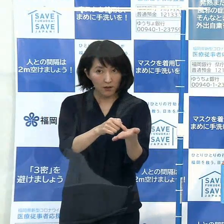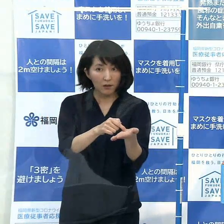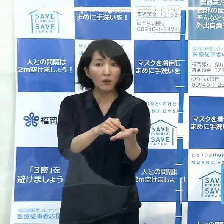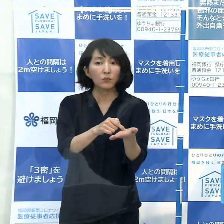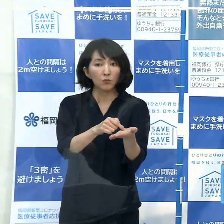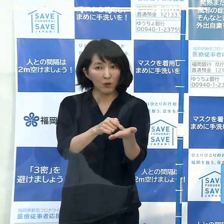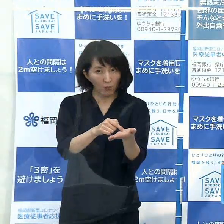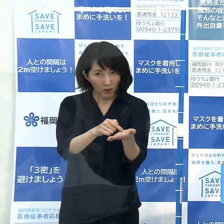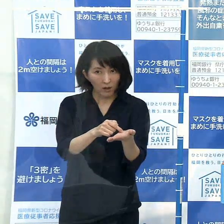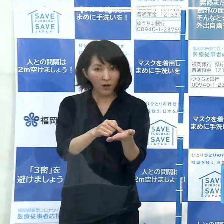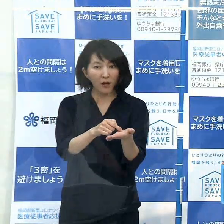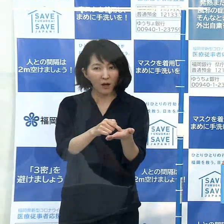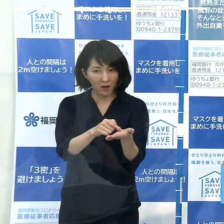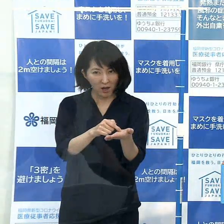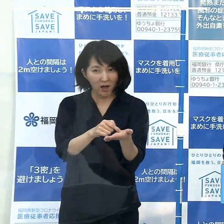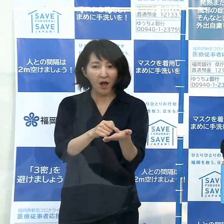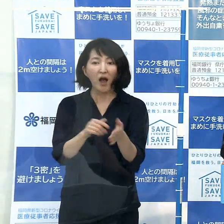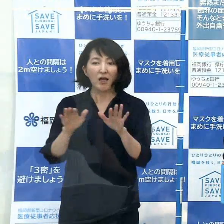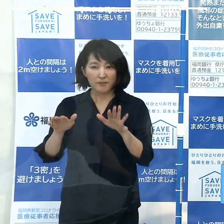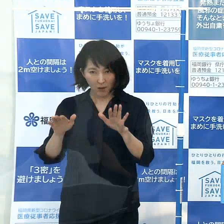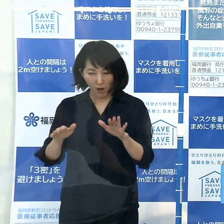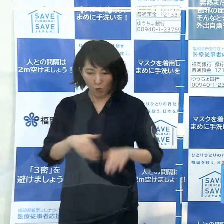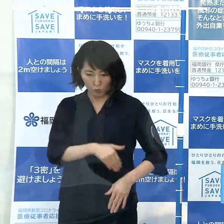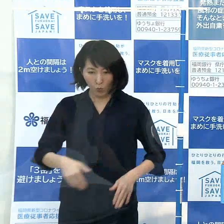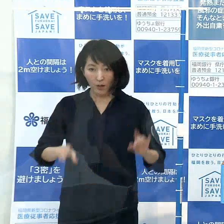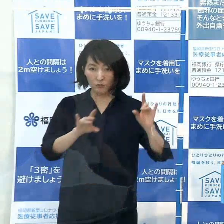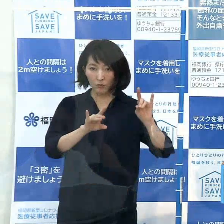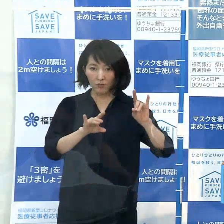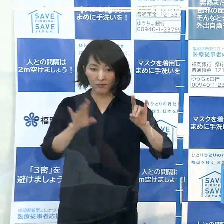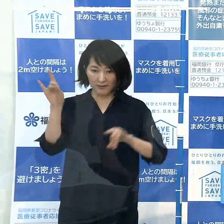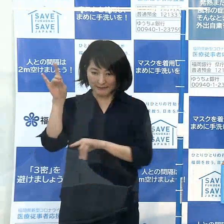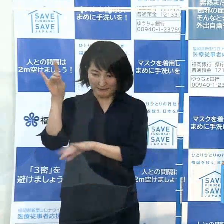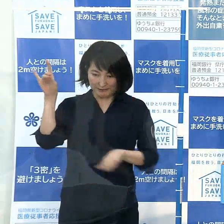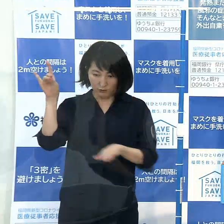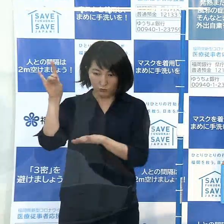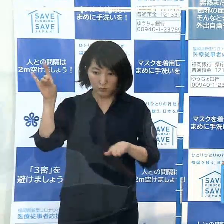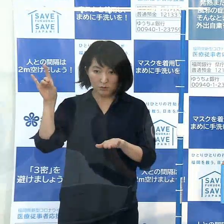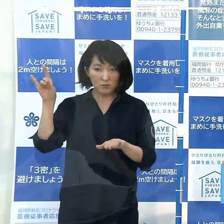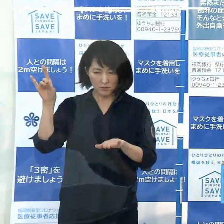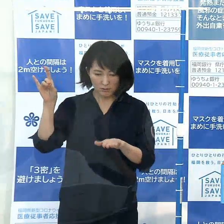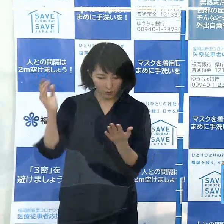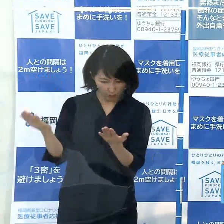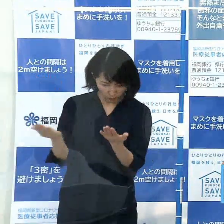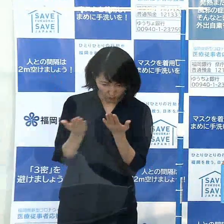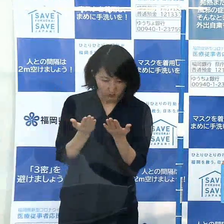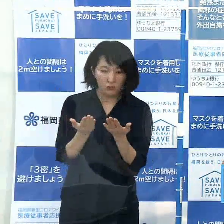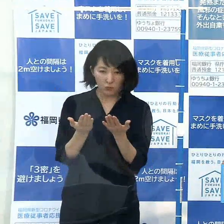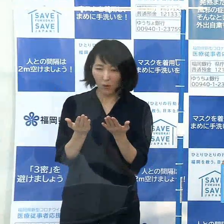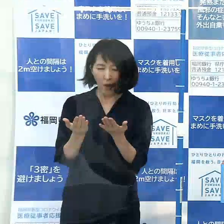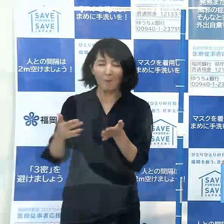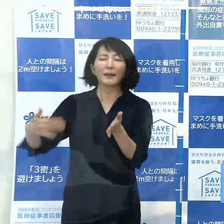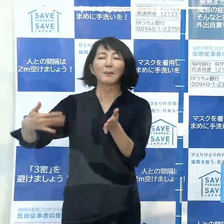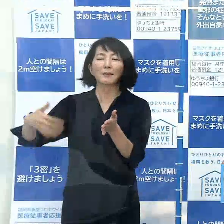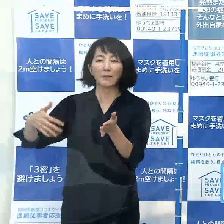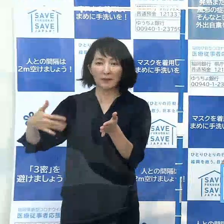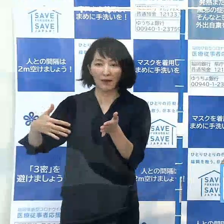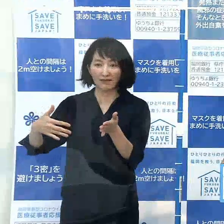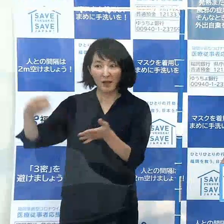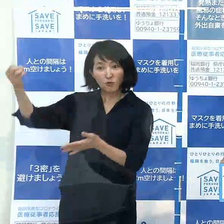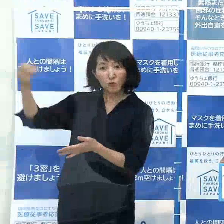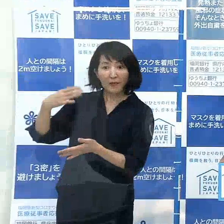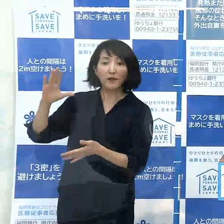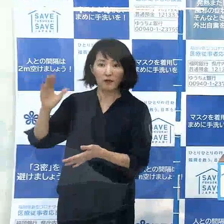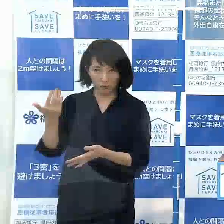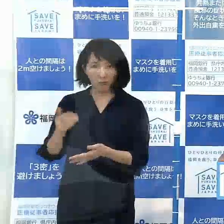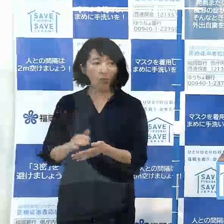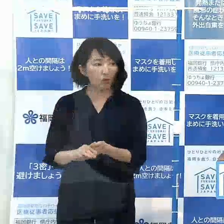警戒感を持っているという認識を示されたんですけれども、その、まあ、休業要請とかですね、まあ、そういうことは、その指標に照らして、まだそういう高い